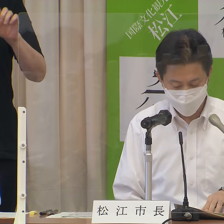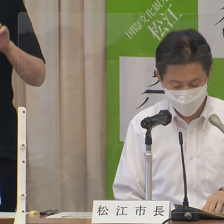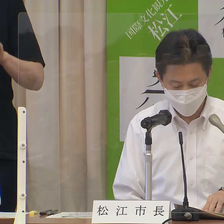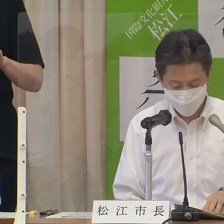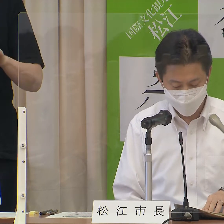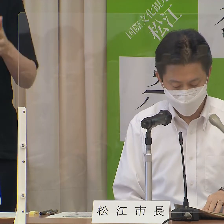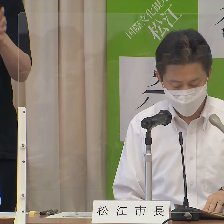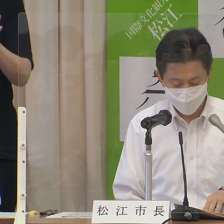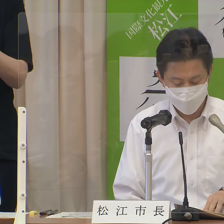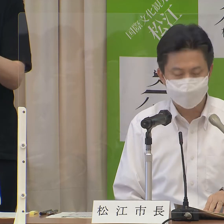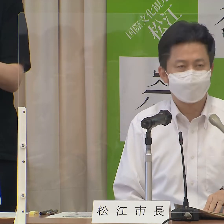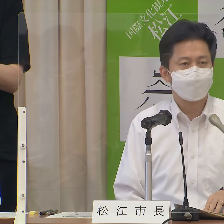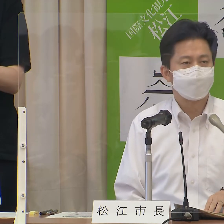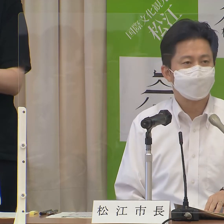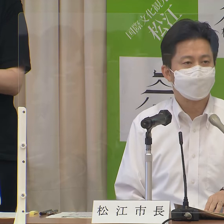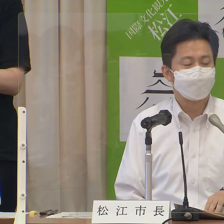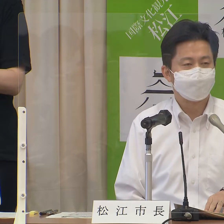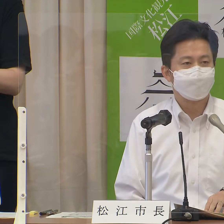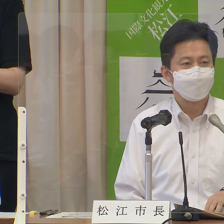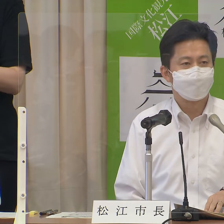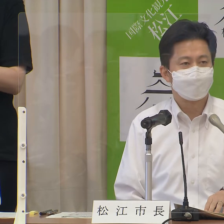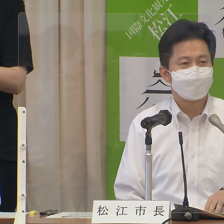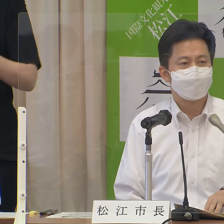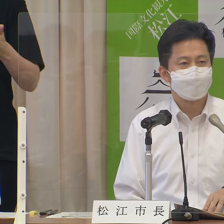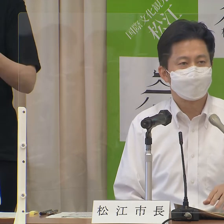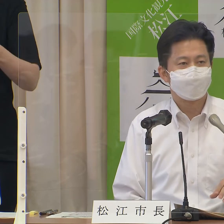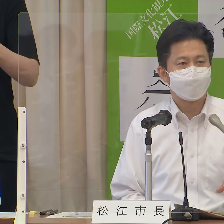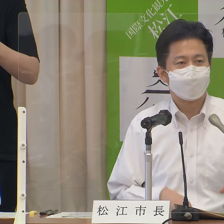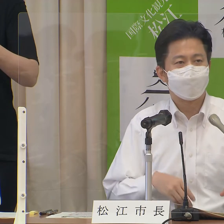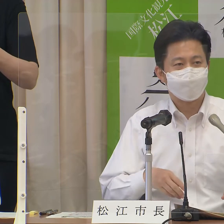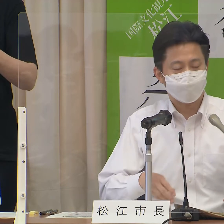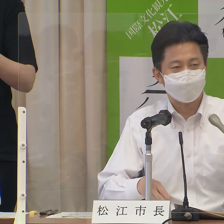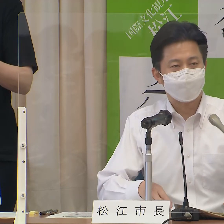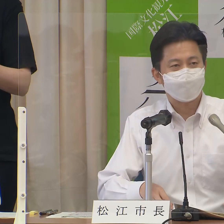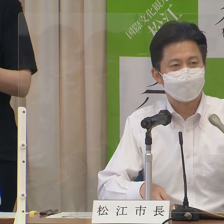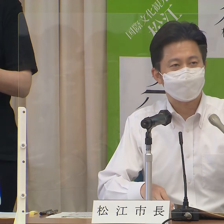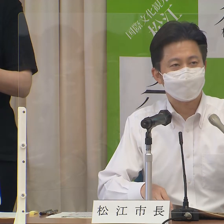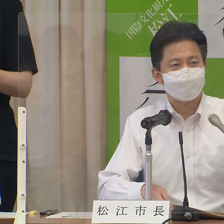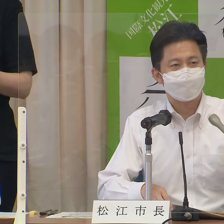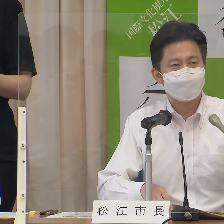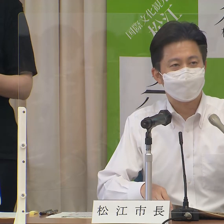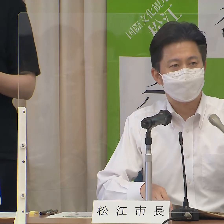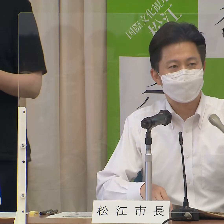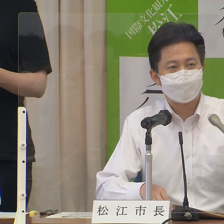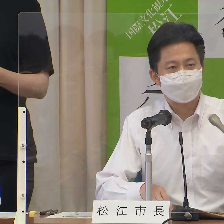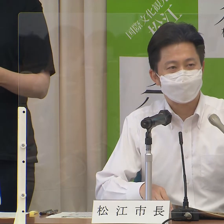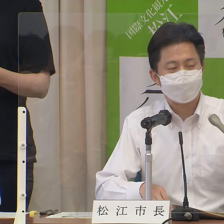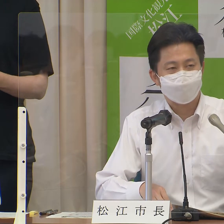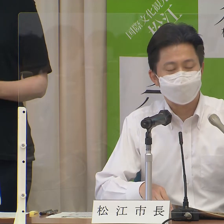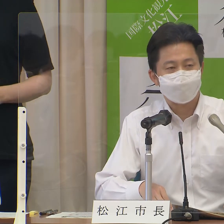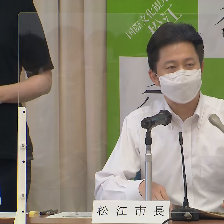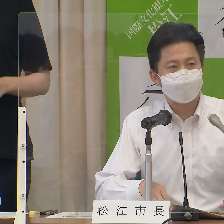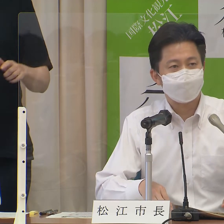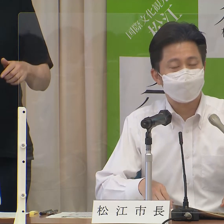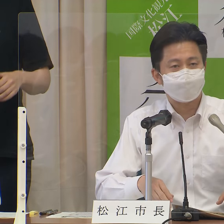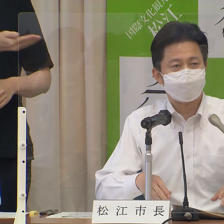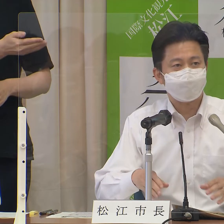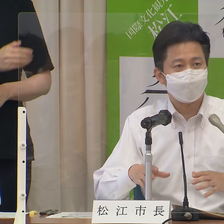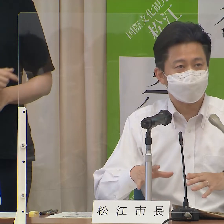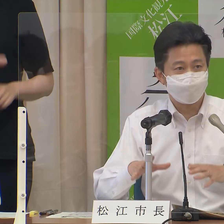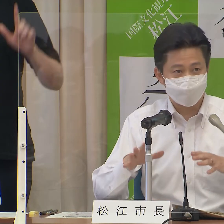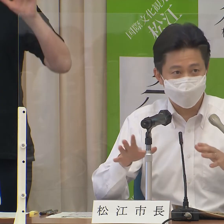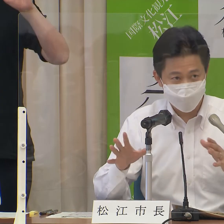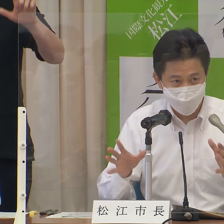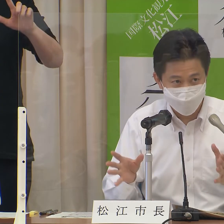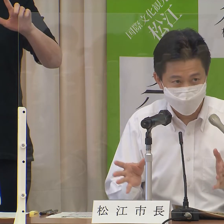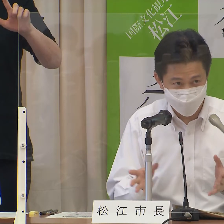どういう班があって、どういう形に対策をしたのか、ちょっと教えていただけますか。 はい、私